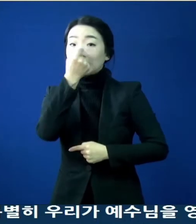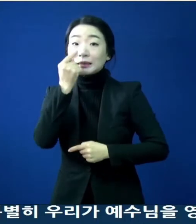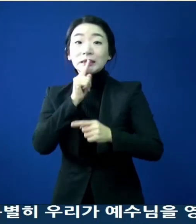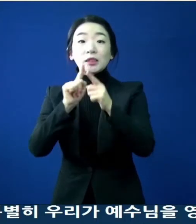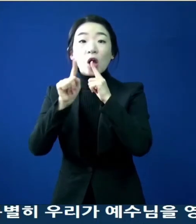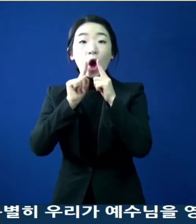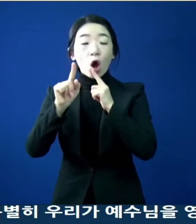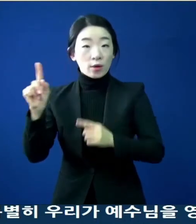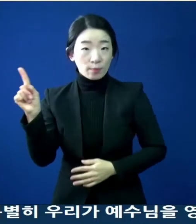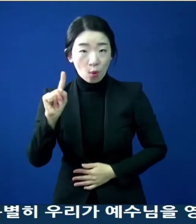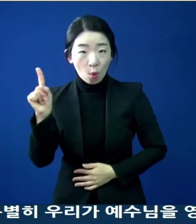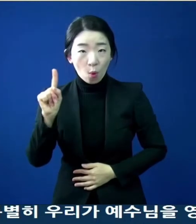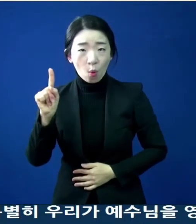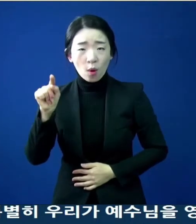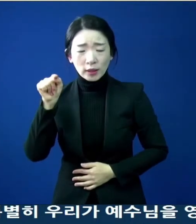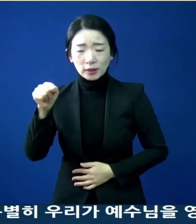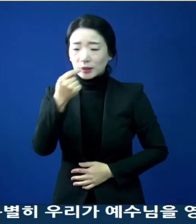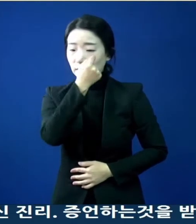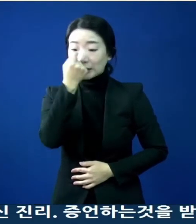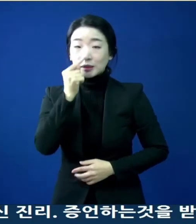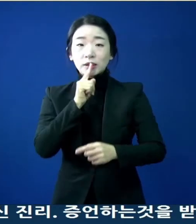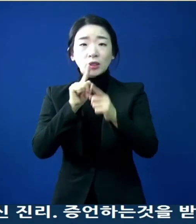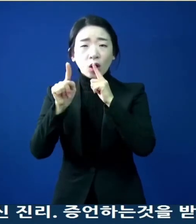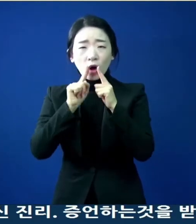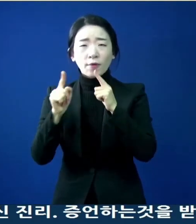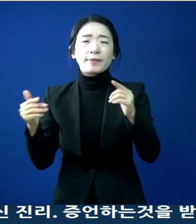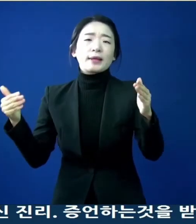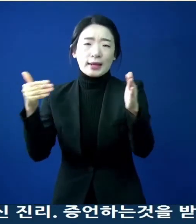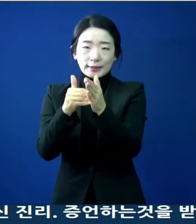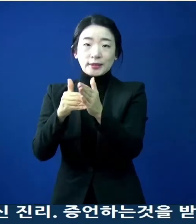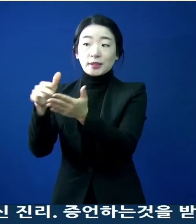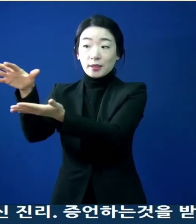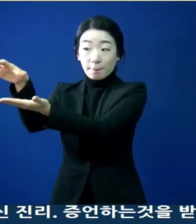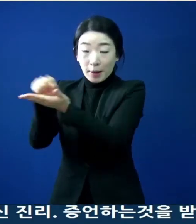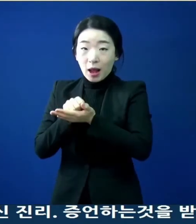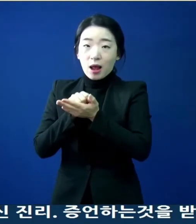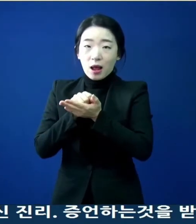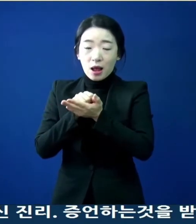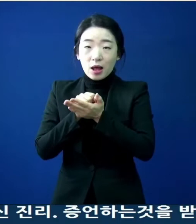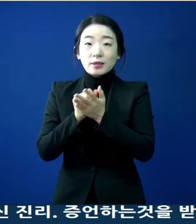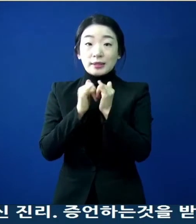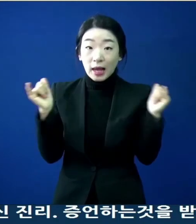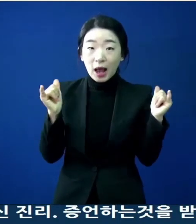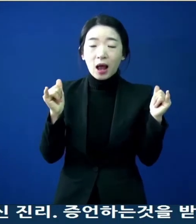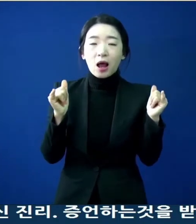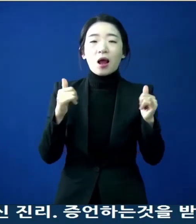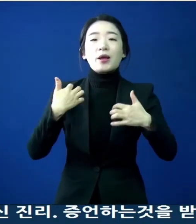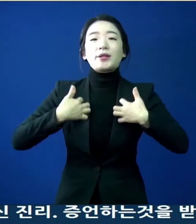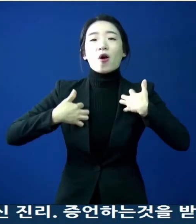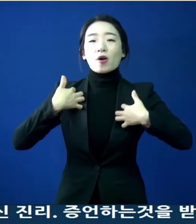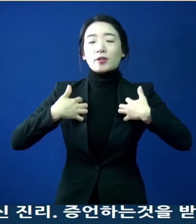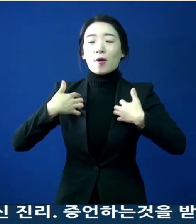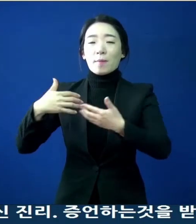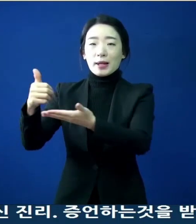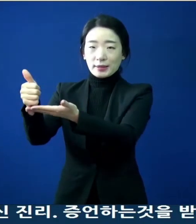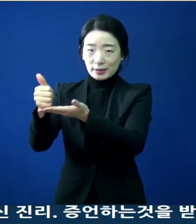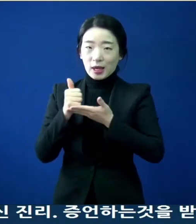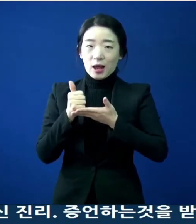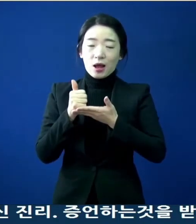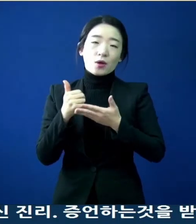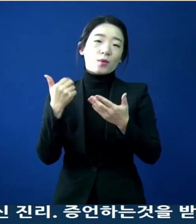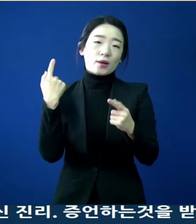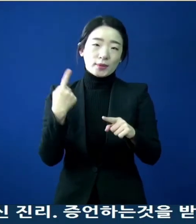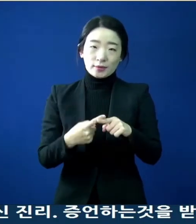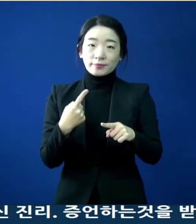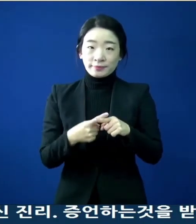받아들이는 우리의 마음이 열려 있는 것, 이것이 영접하는 자들입니다. 우리가 정말 예수님을 영접하게 될 때 하나님이